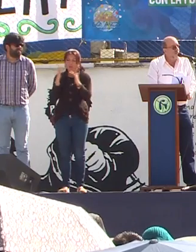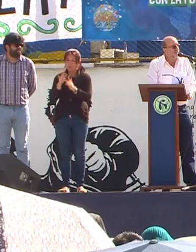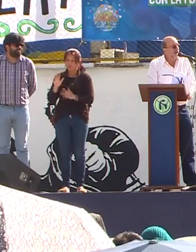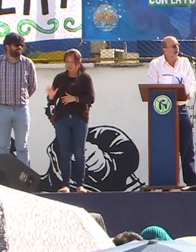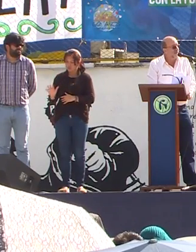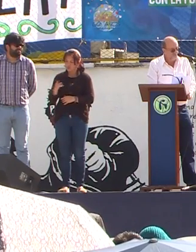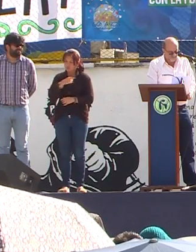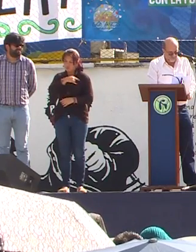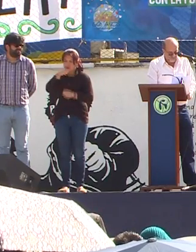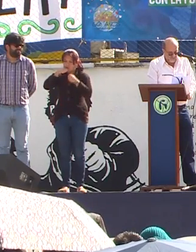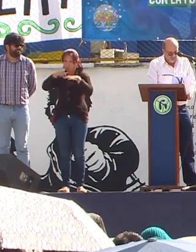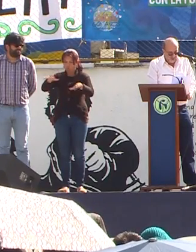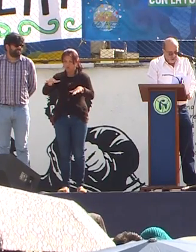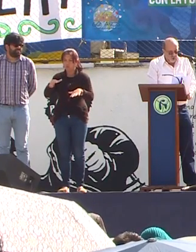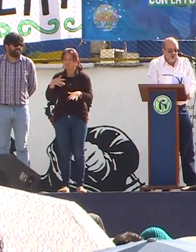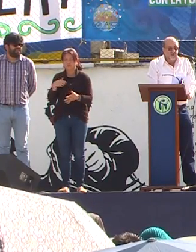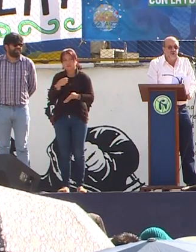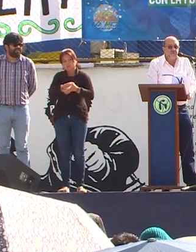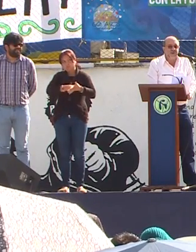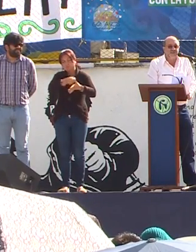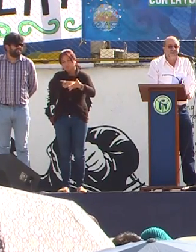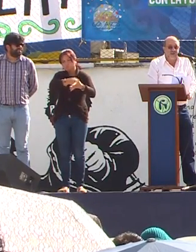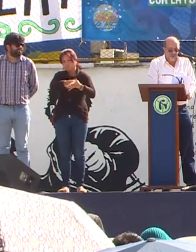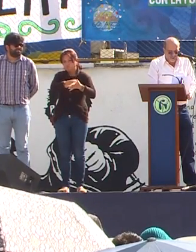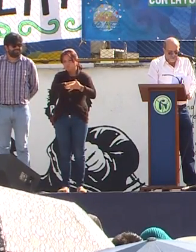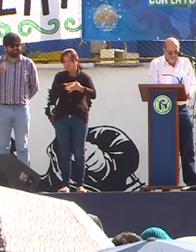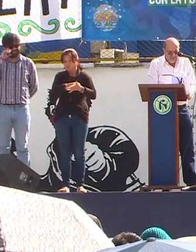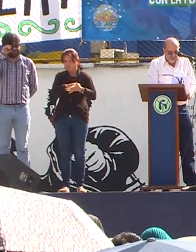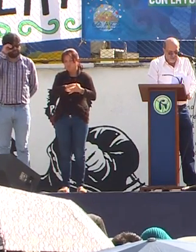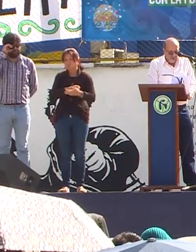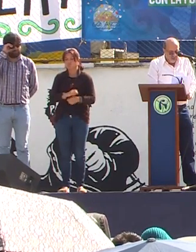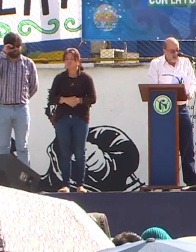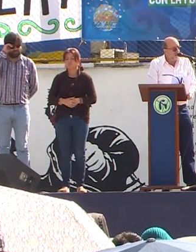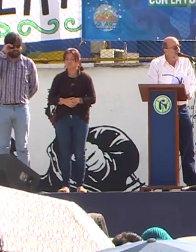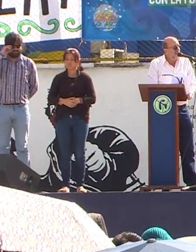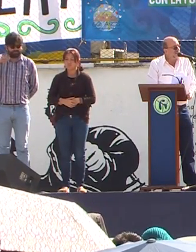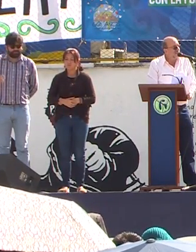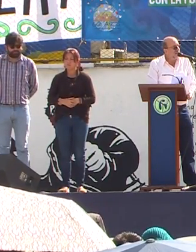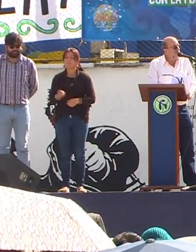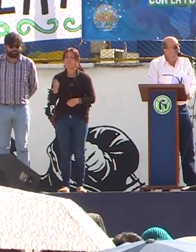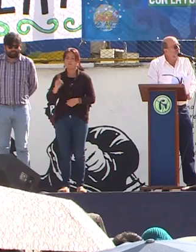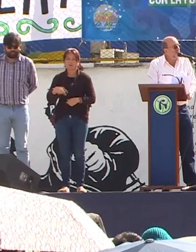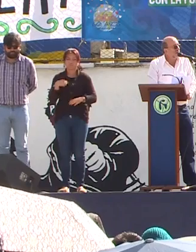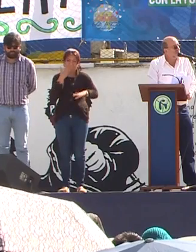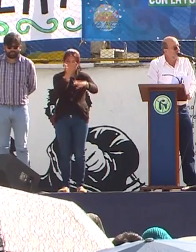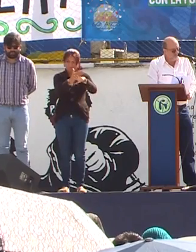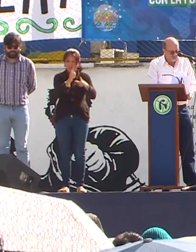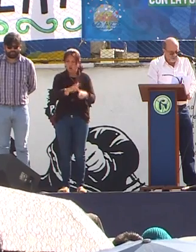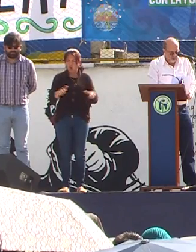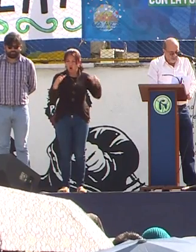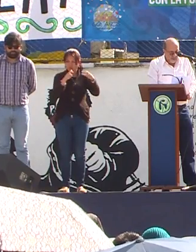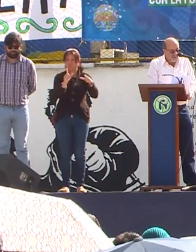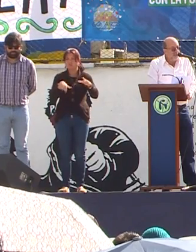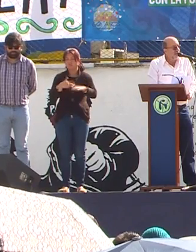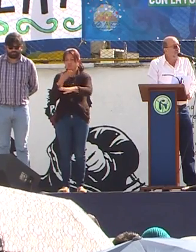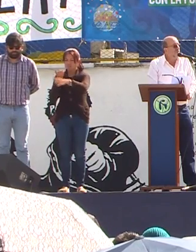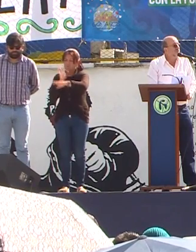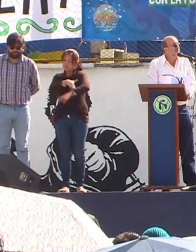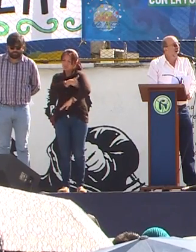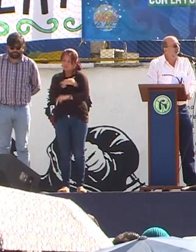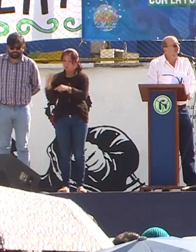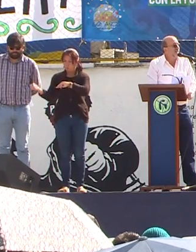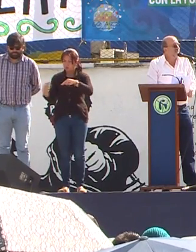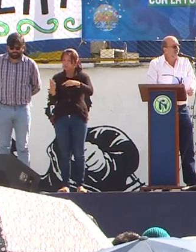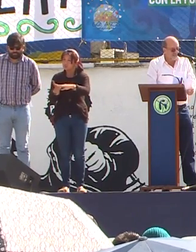universidad pública. Lo hemos planteado también al Ministerio de Educación e